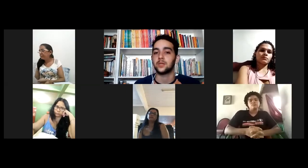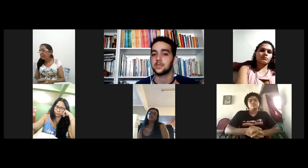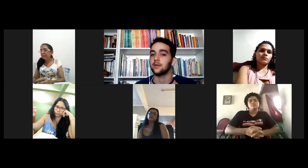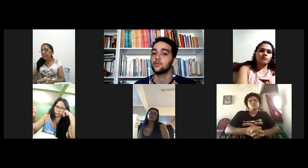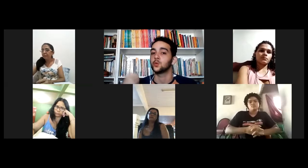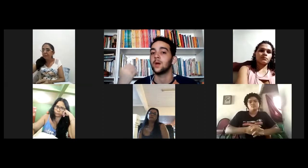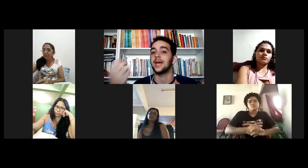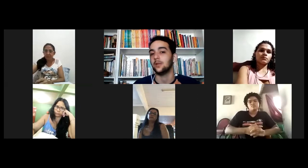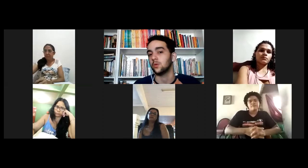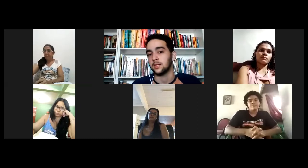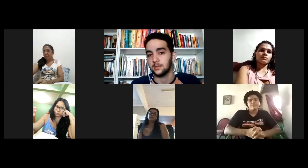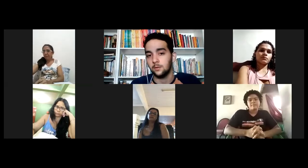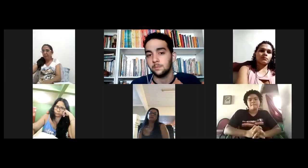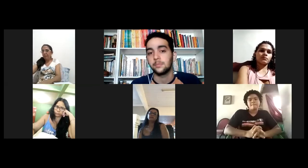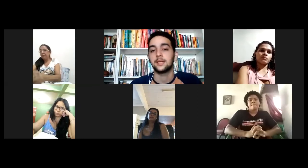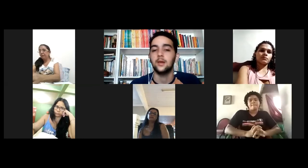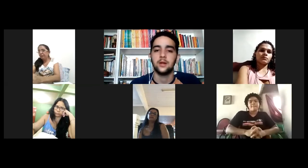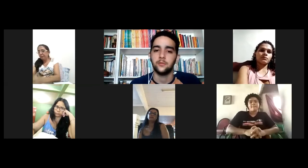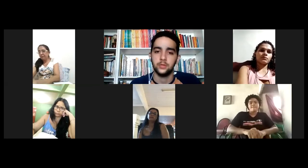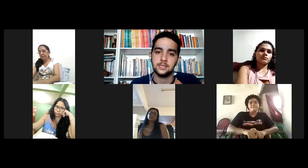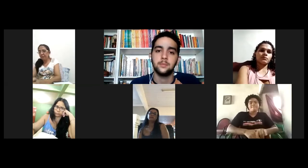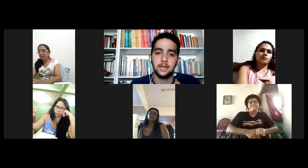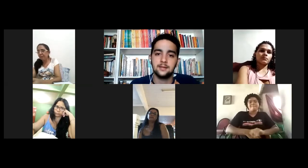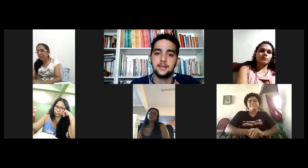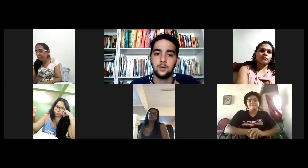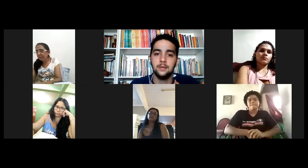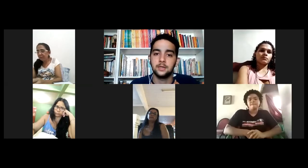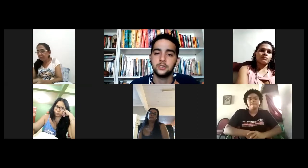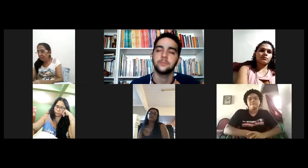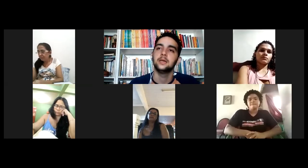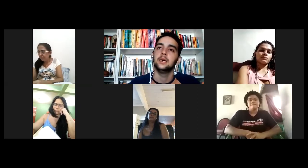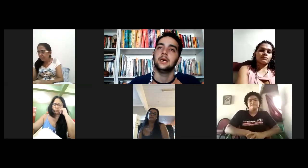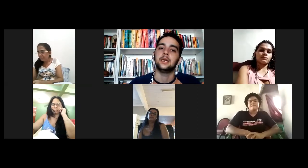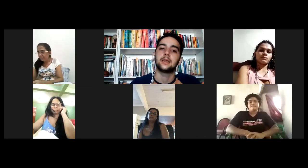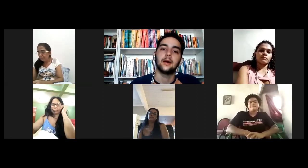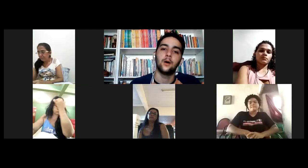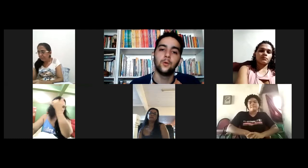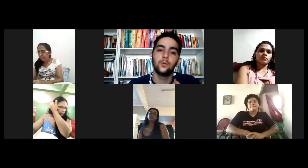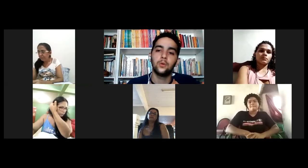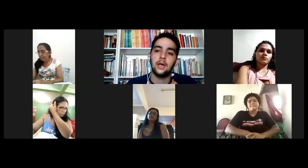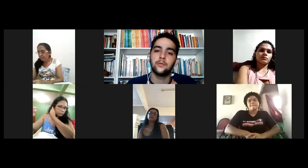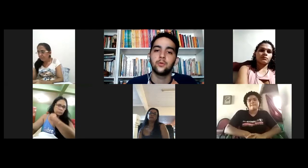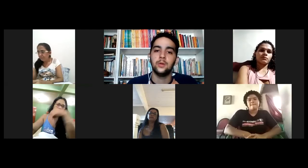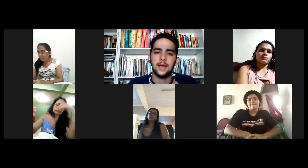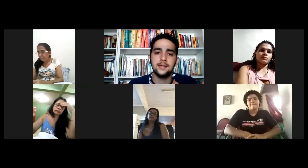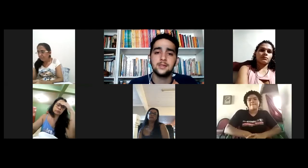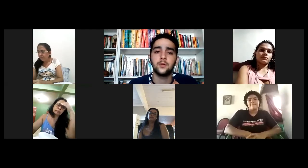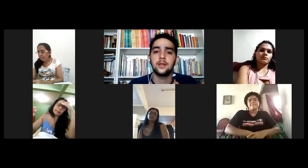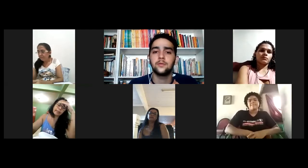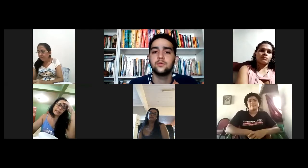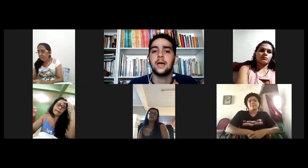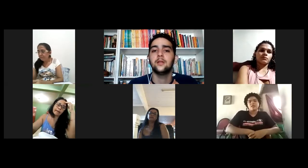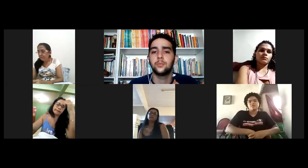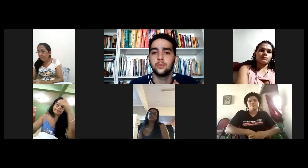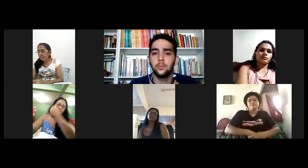eles precisavam de uma educação que não era fornecida para eles adequadamente. Então, foi o INES, que foi